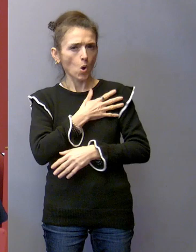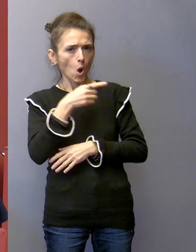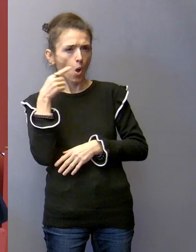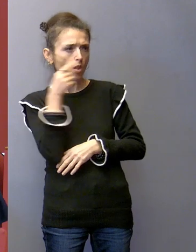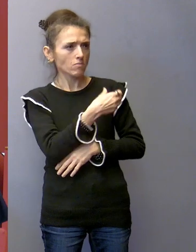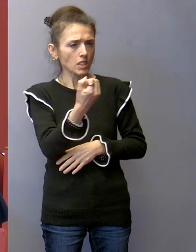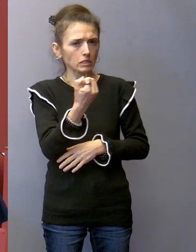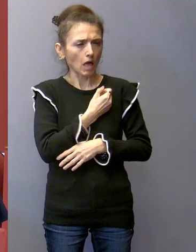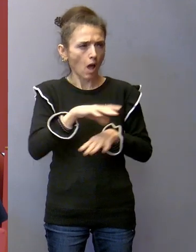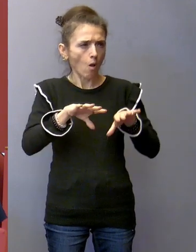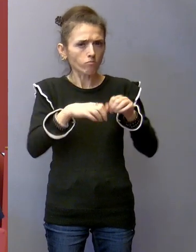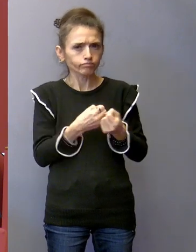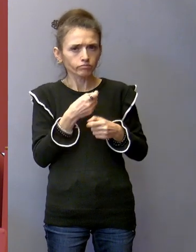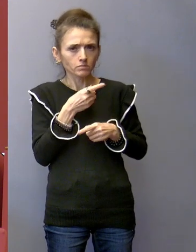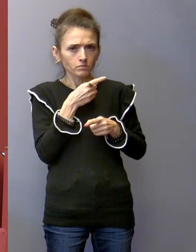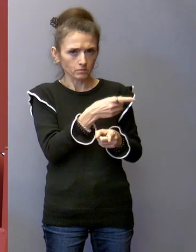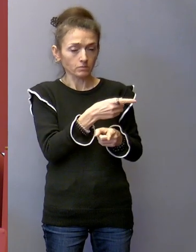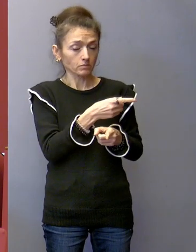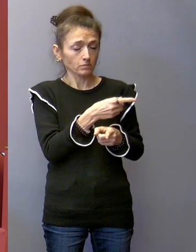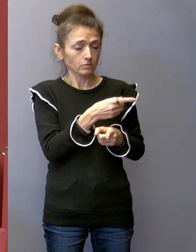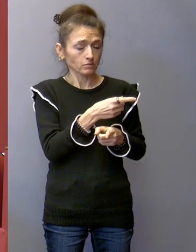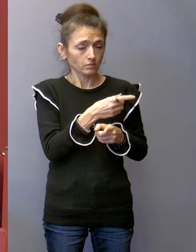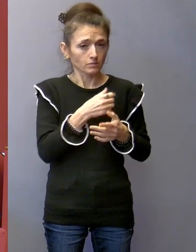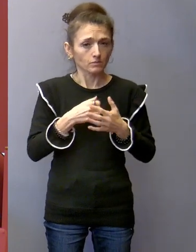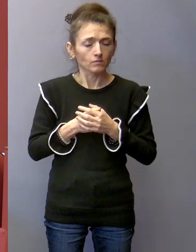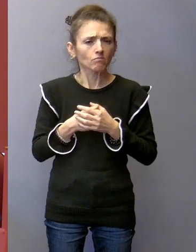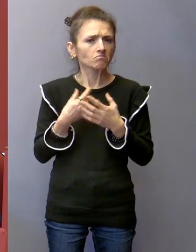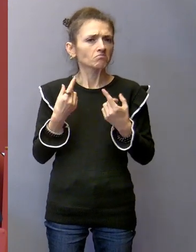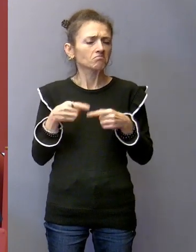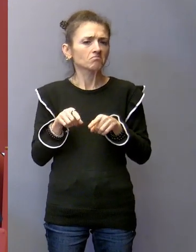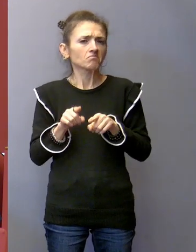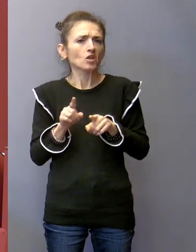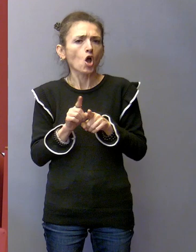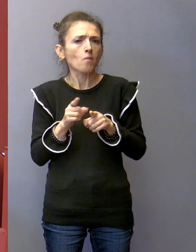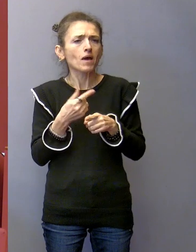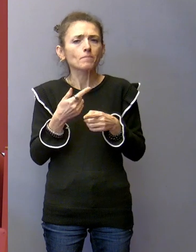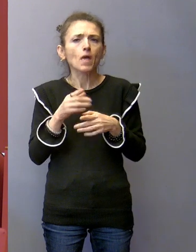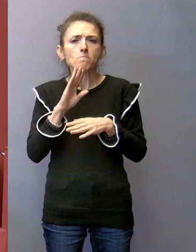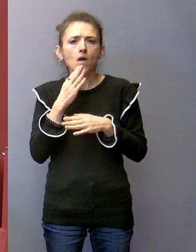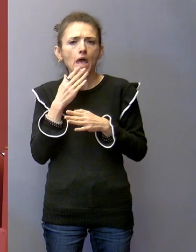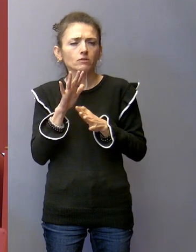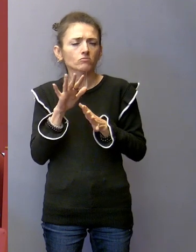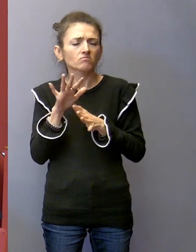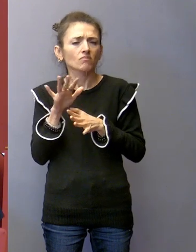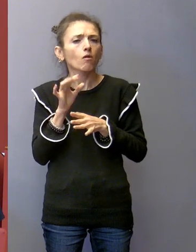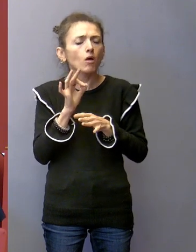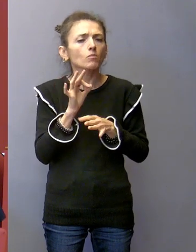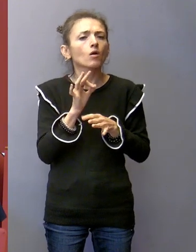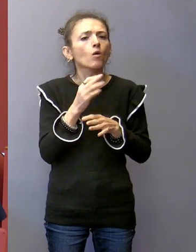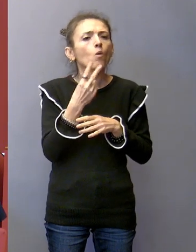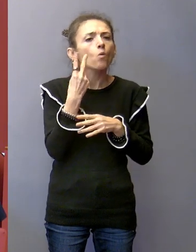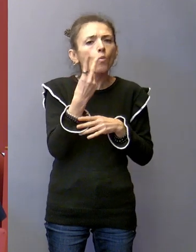danni ha fatto questo era non è neanche una questione di merito è proprio una questione di metodo Noi stiamo con